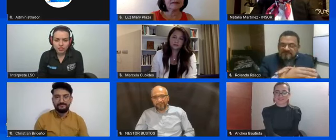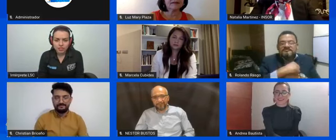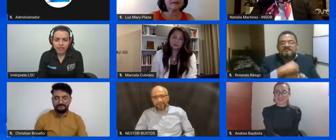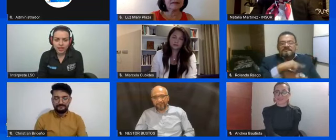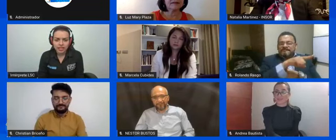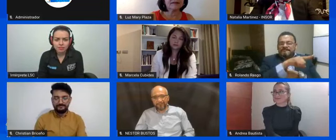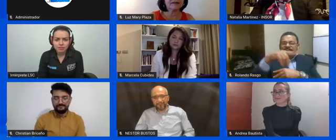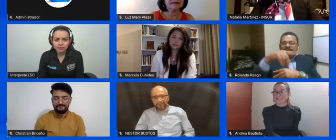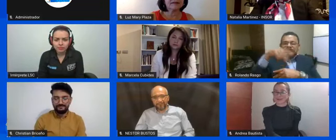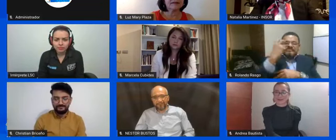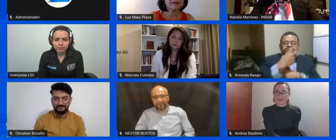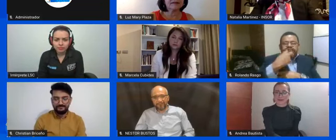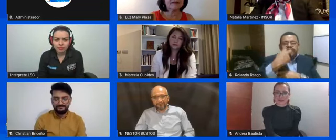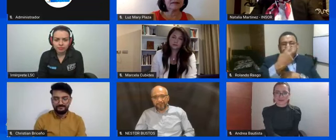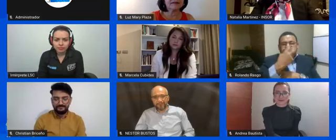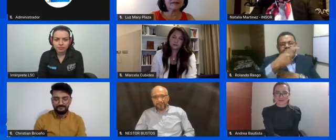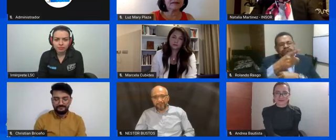empecé a estudiar allí.